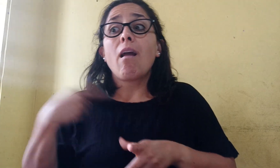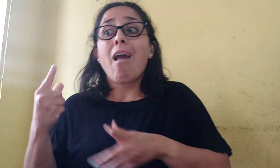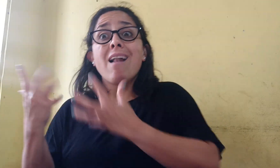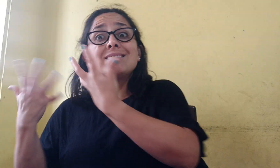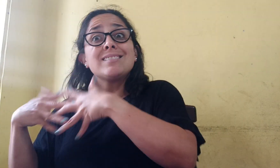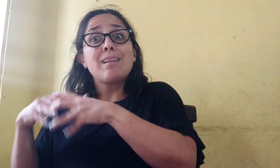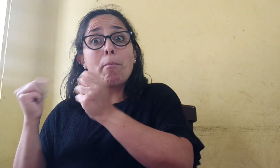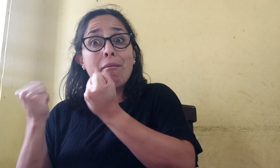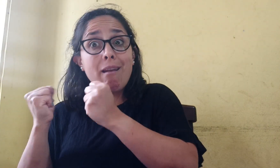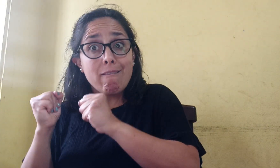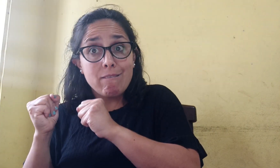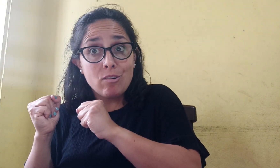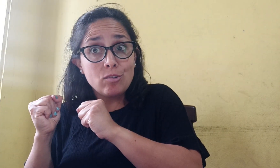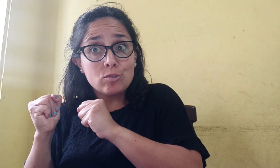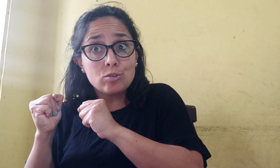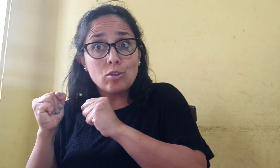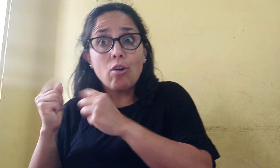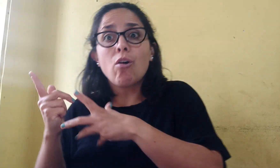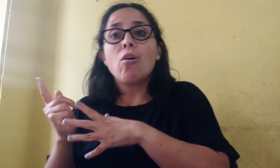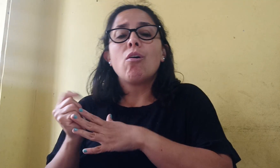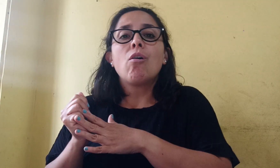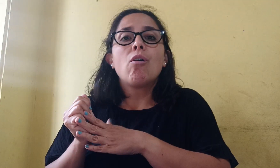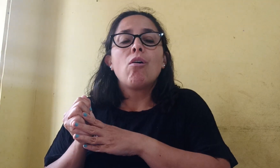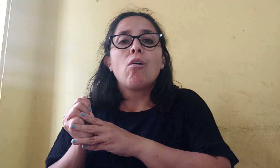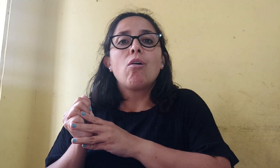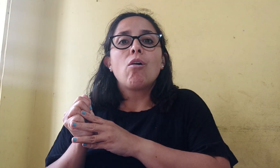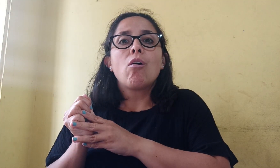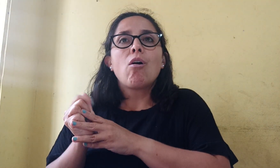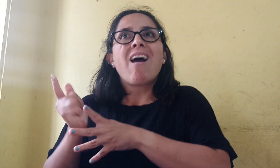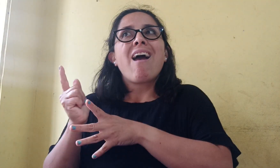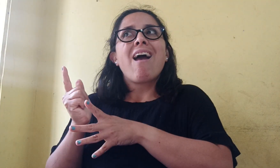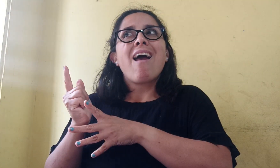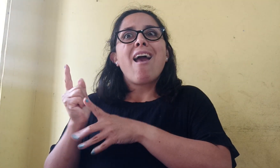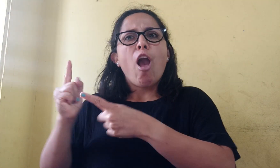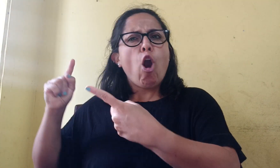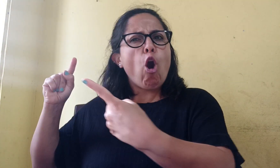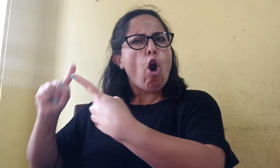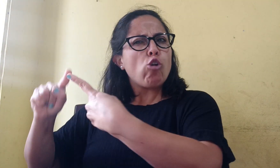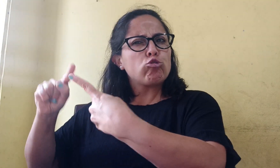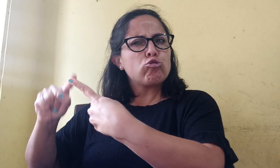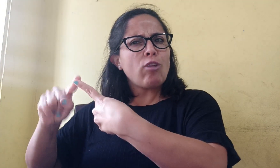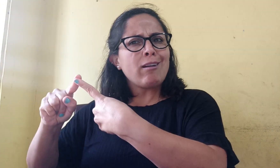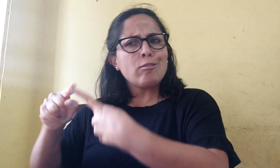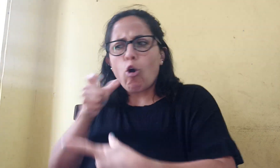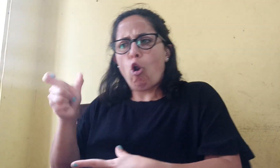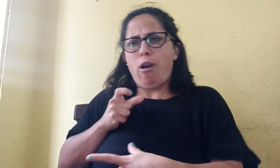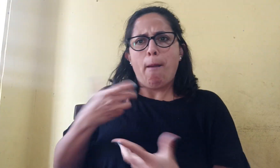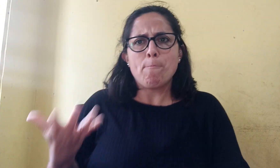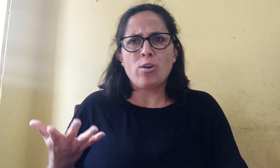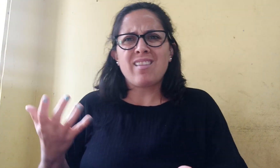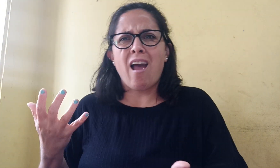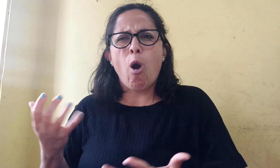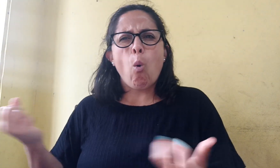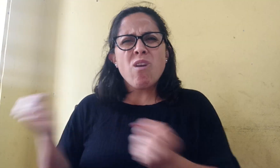sistema nervioso actúa como por contacto, un impulso nervioso que va a